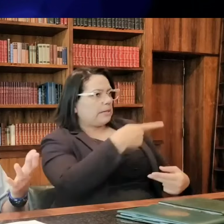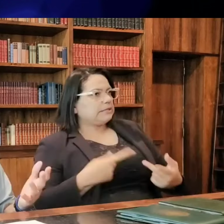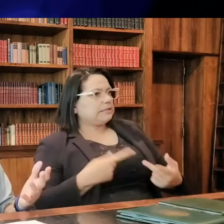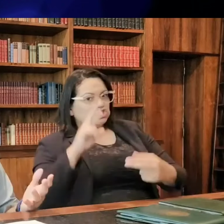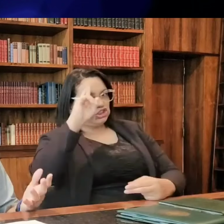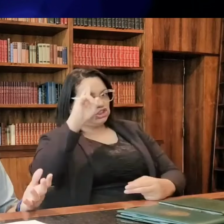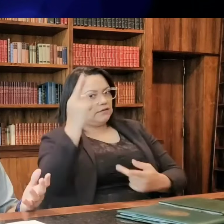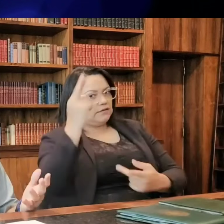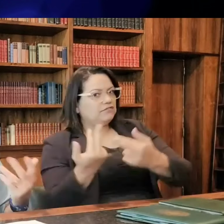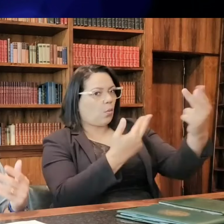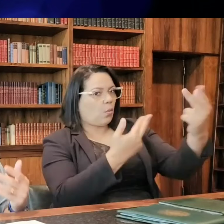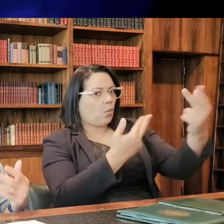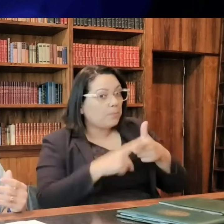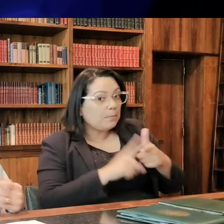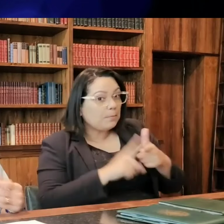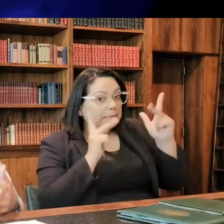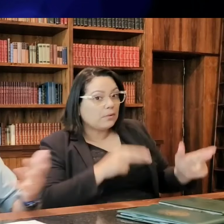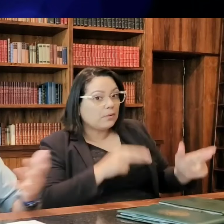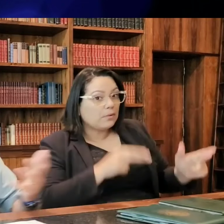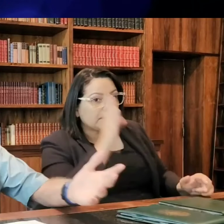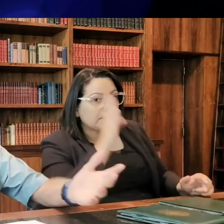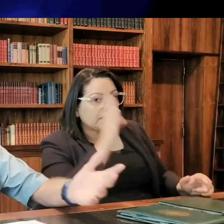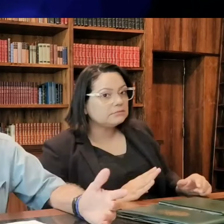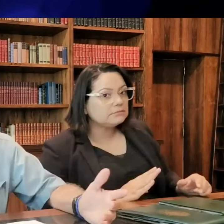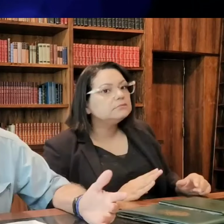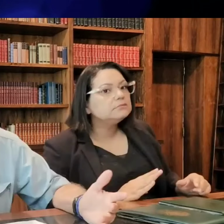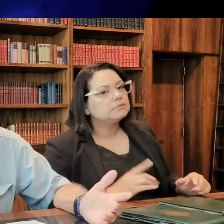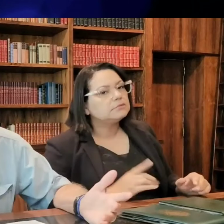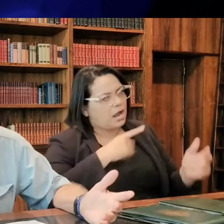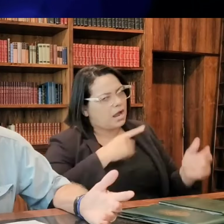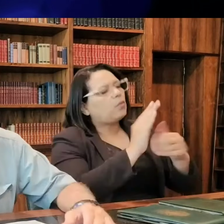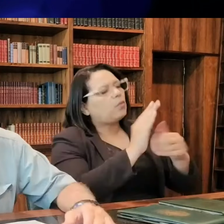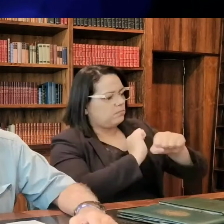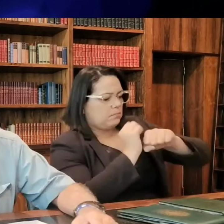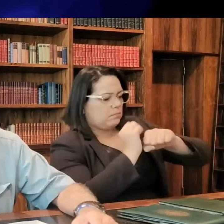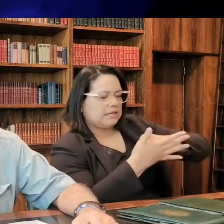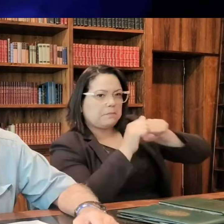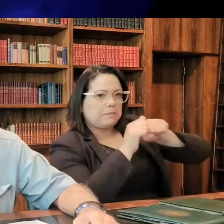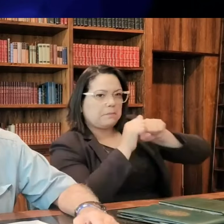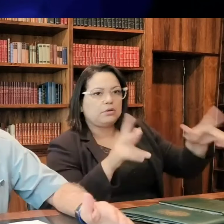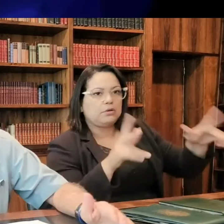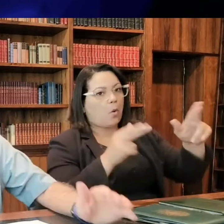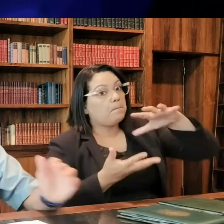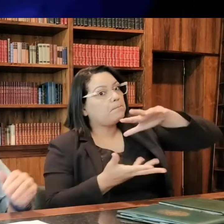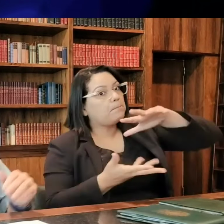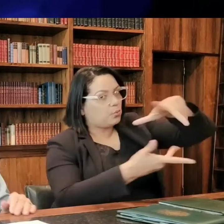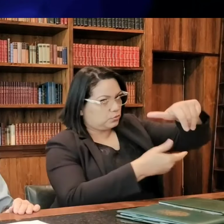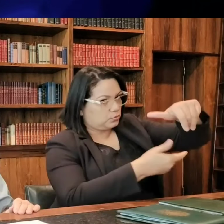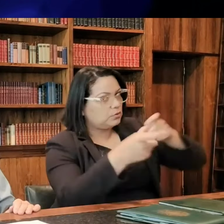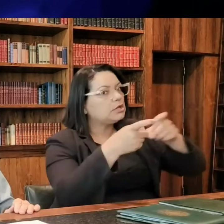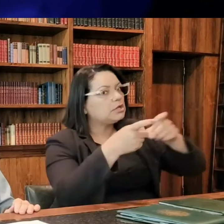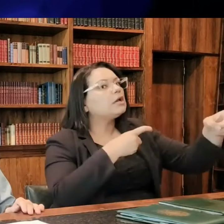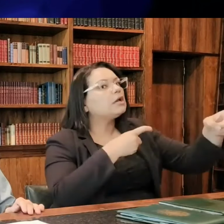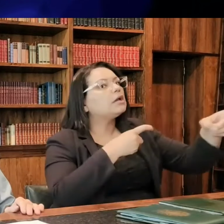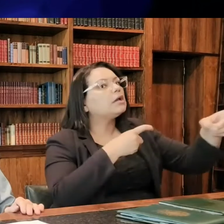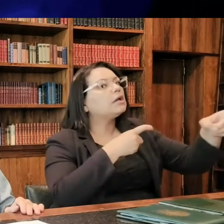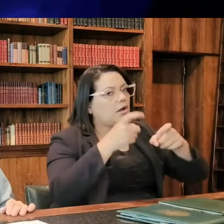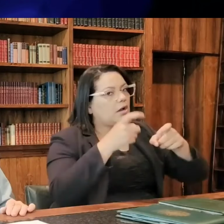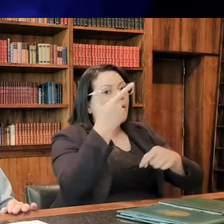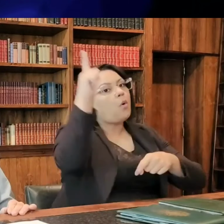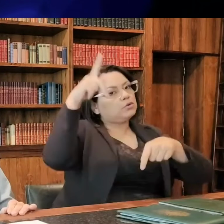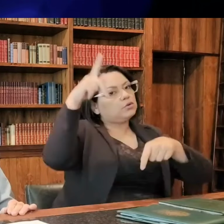bem que isso foi enfrentado pelo mundo todo, questão da pandemia e da guerra desse ano lá no outro